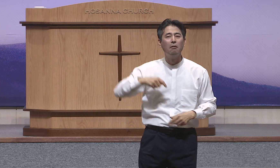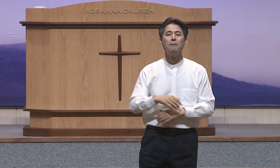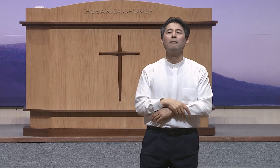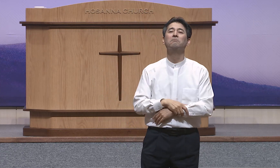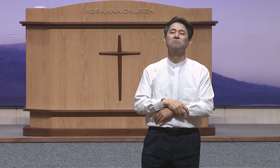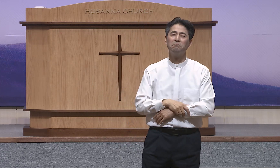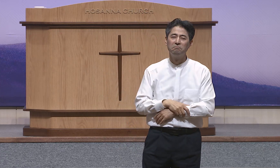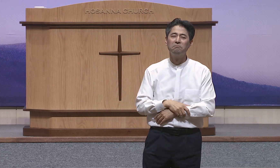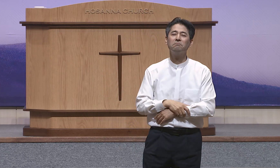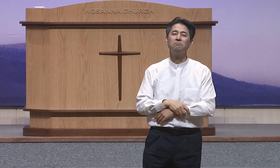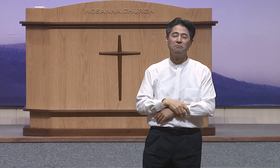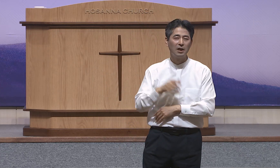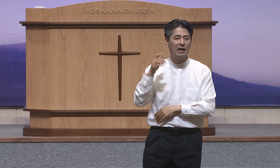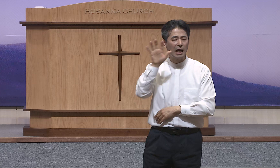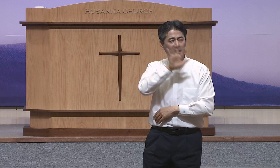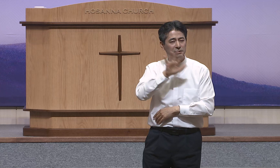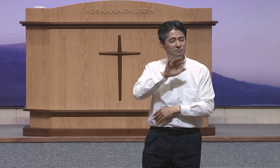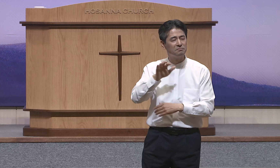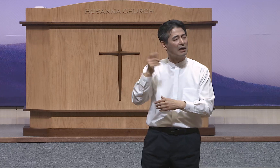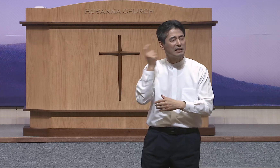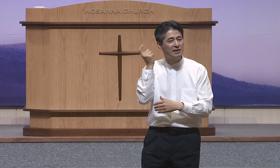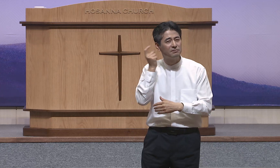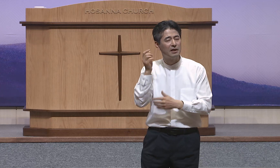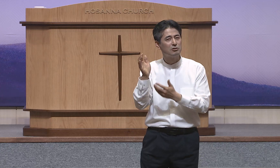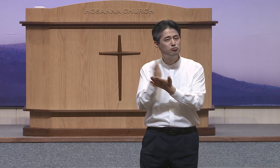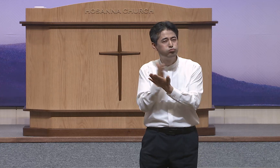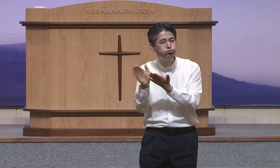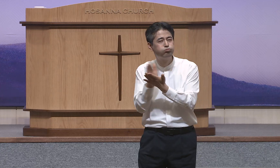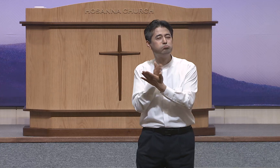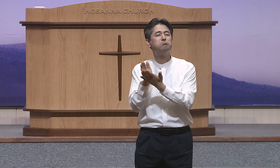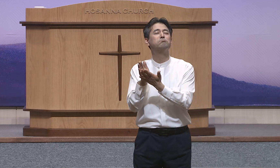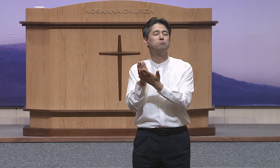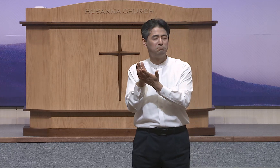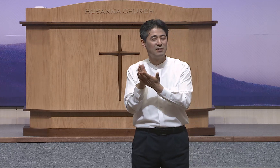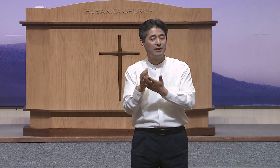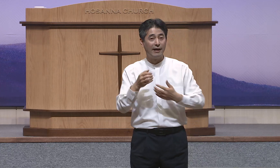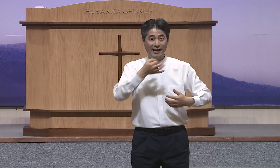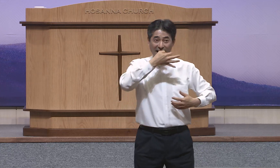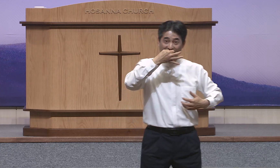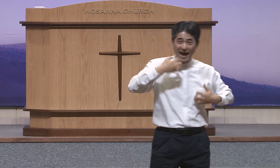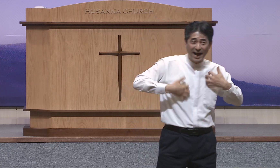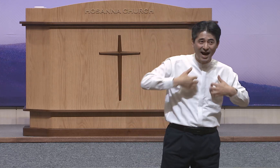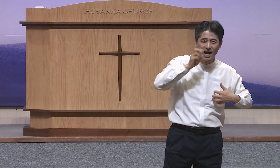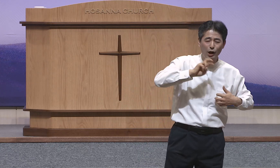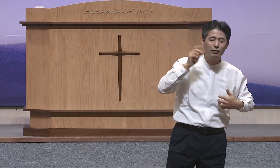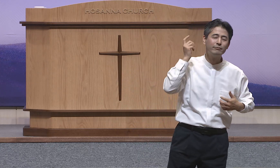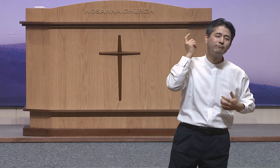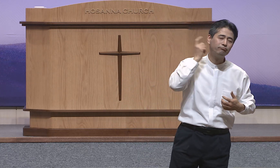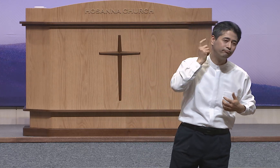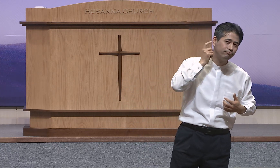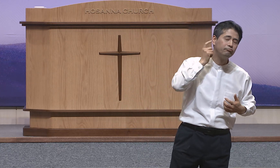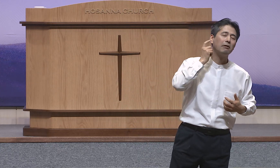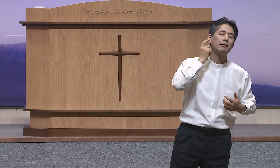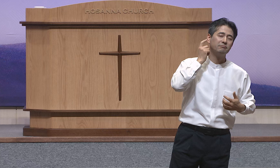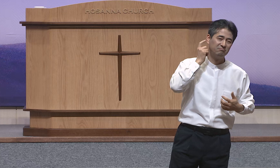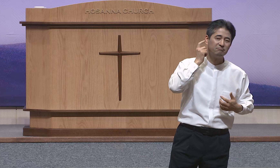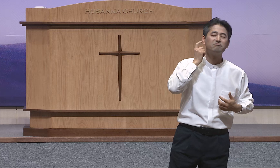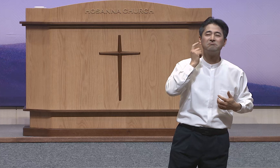저 감정은 슬픔의 감정이고 저 음악은 슬픔의 음악이구나. 신날 때 들려오는